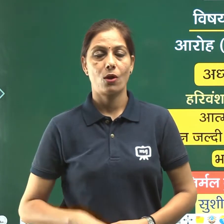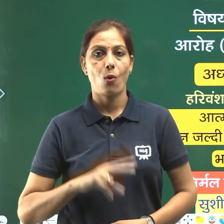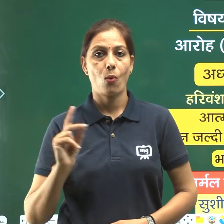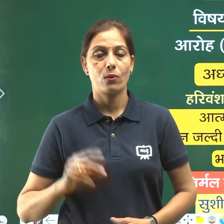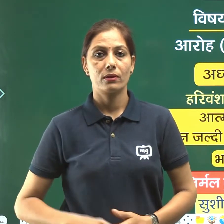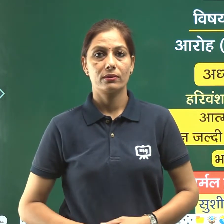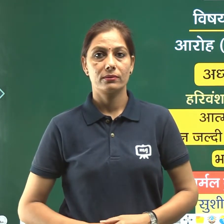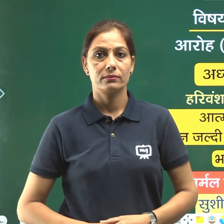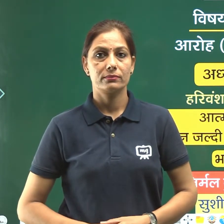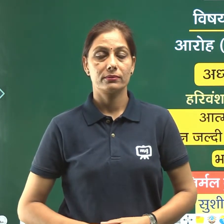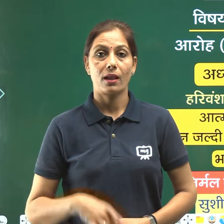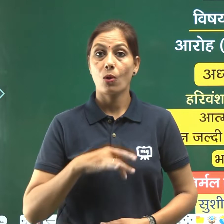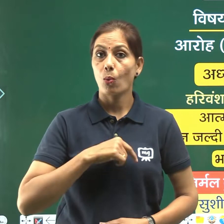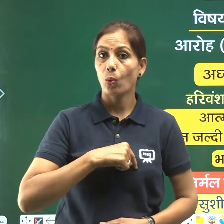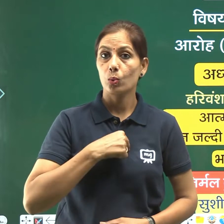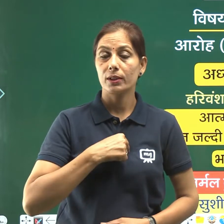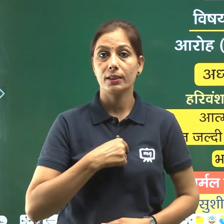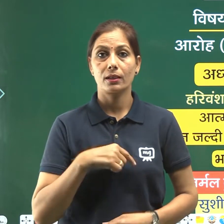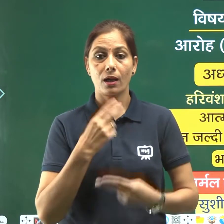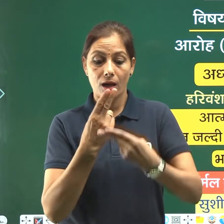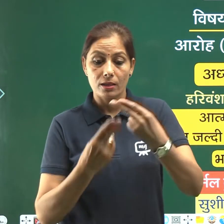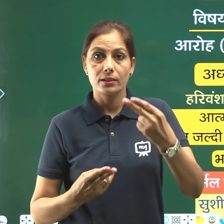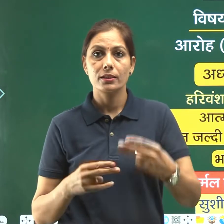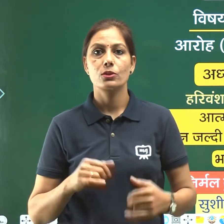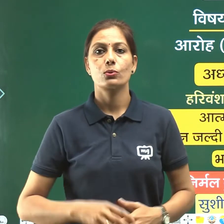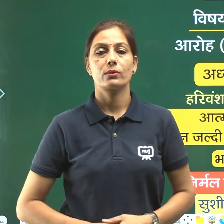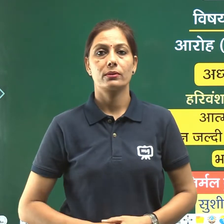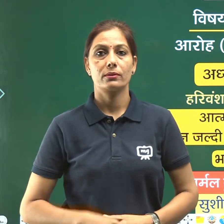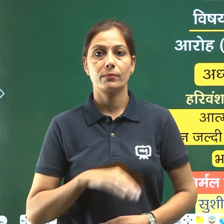और आत्मपरिचय। बच्चों,